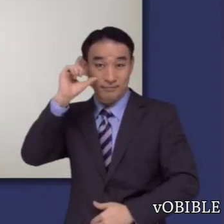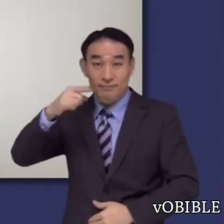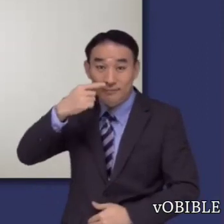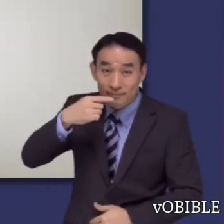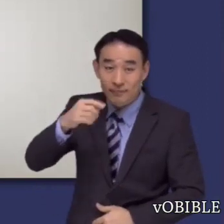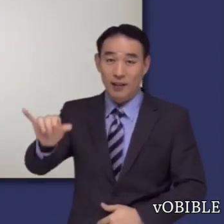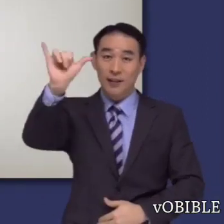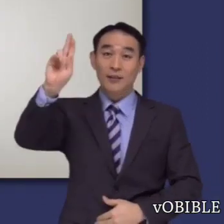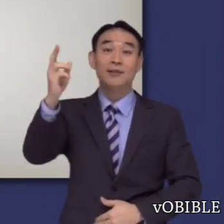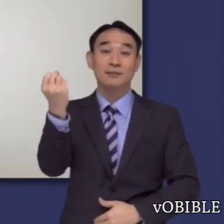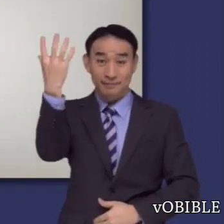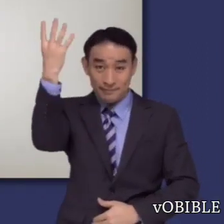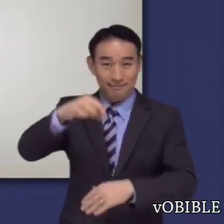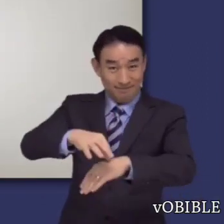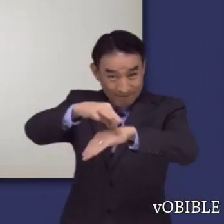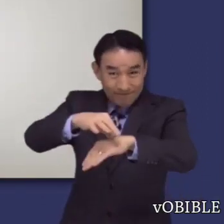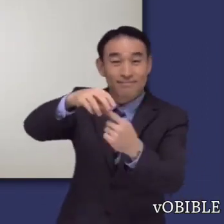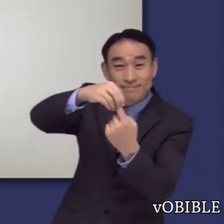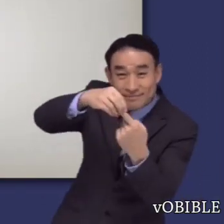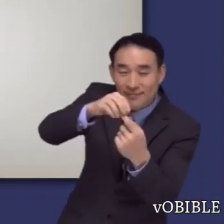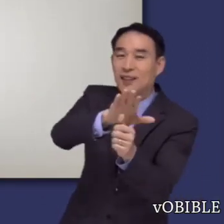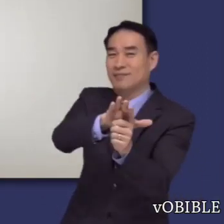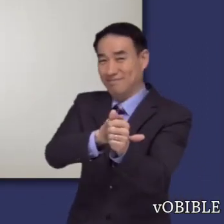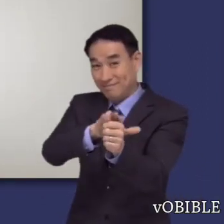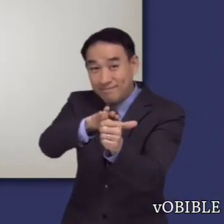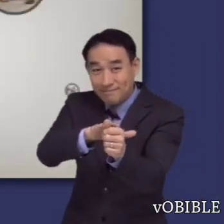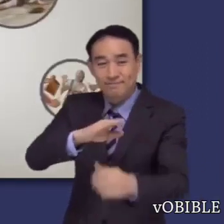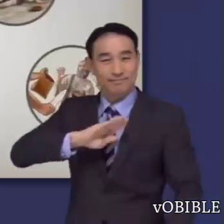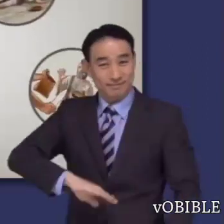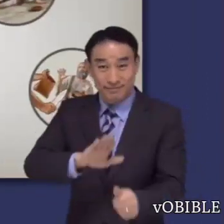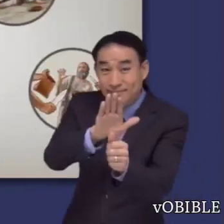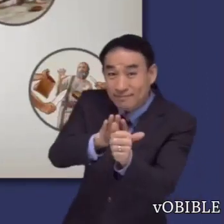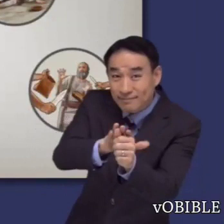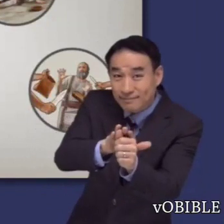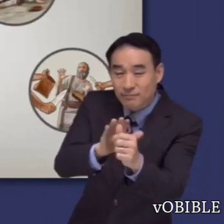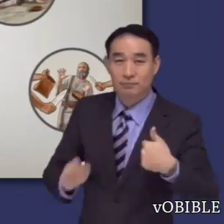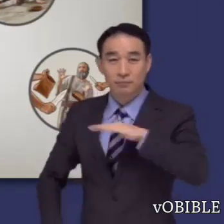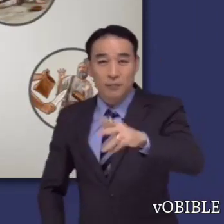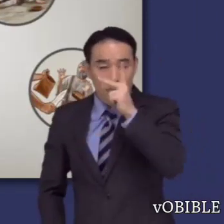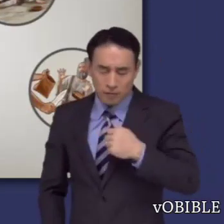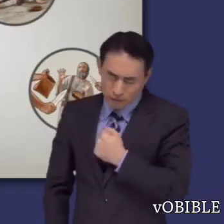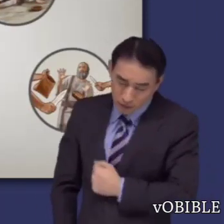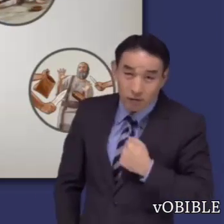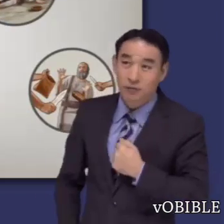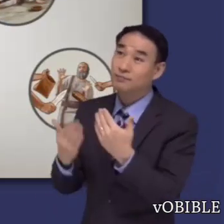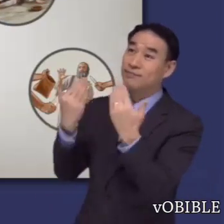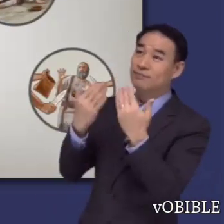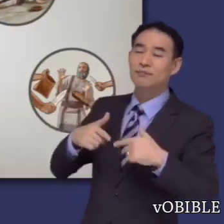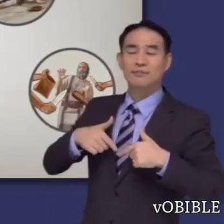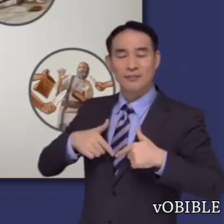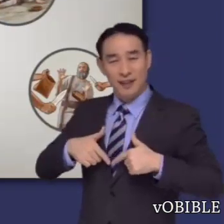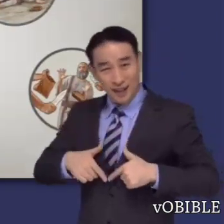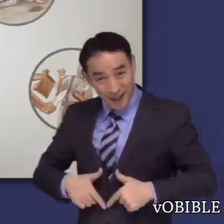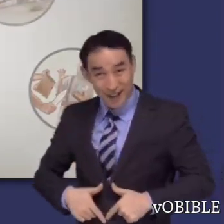和华是慈悲的父亲，也是赐一切安慰的上帝。我们遭遇各样患难的时候，上帝都